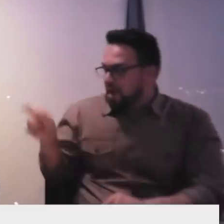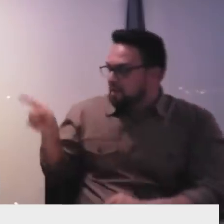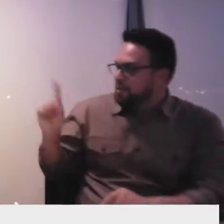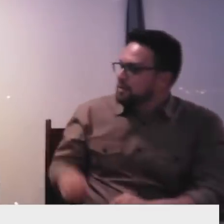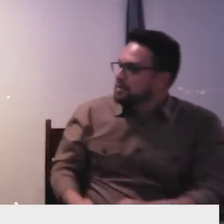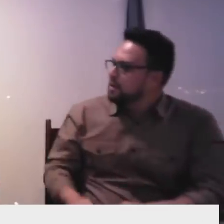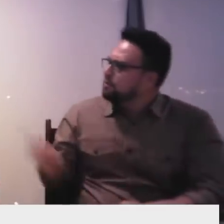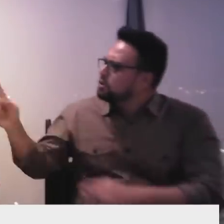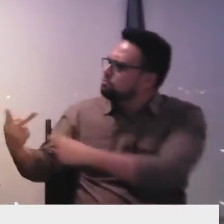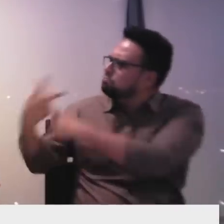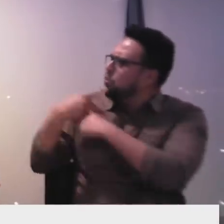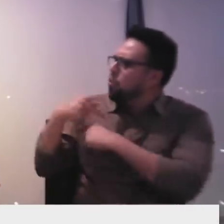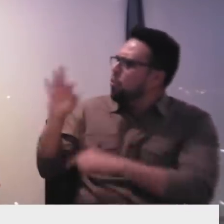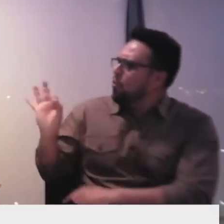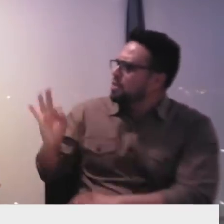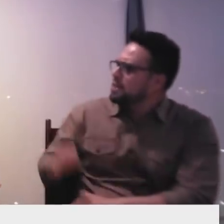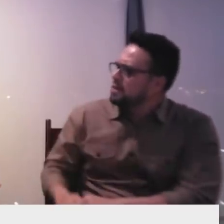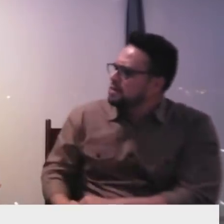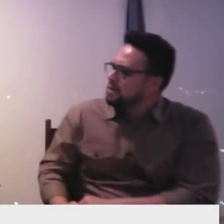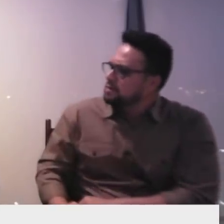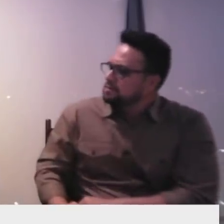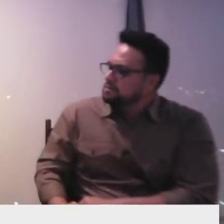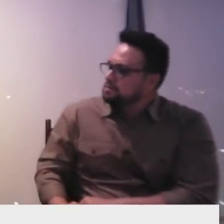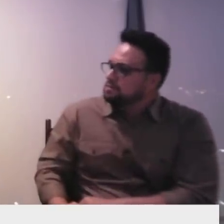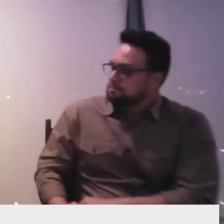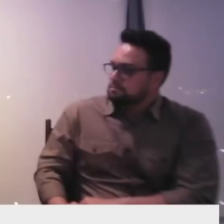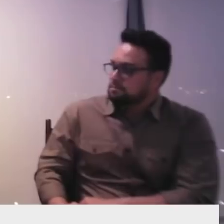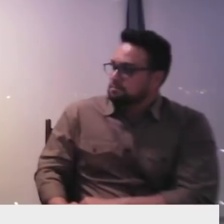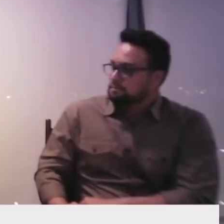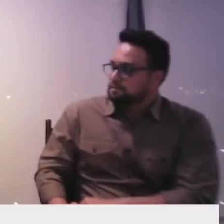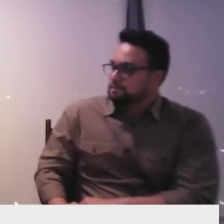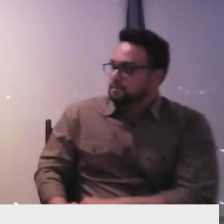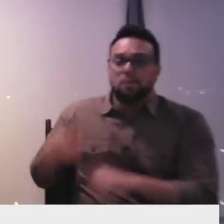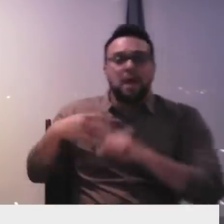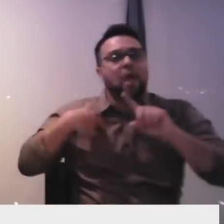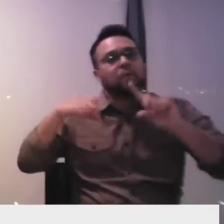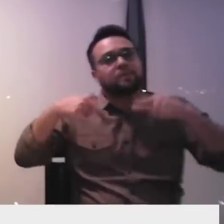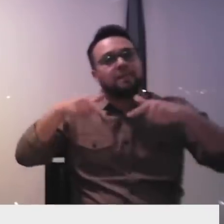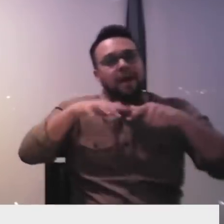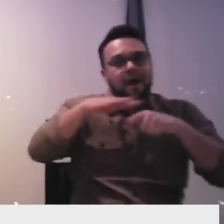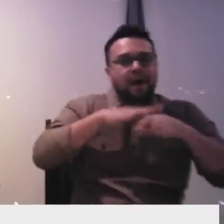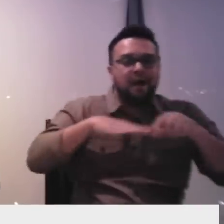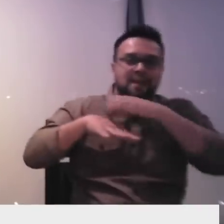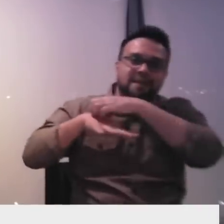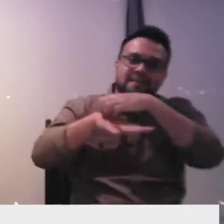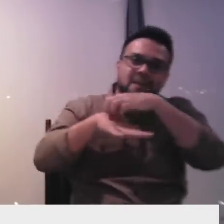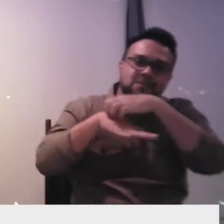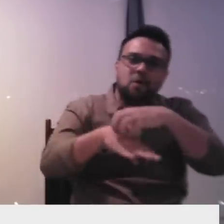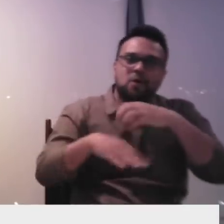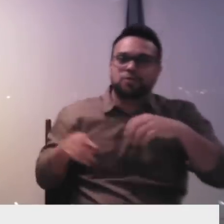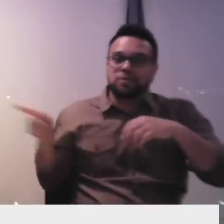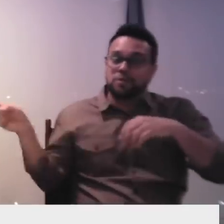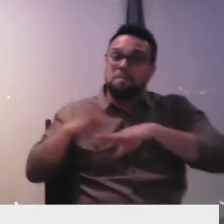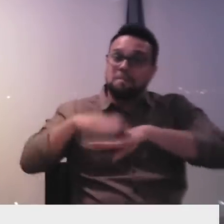nunca me procurou falar comigo, né? Não, porque acaba que, assim, atuava muito na área de transporte, trânsito, desenvolvimento urbano, tinha muito na segurança,